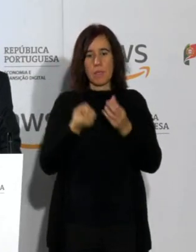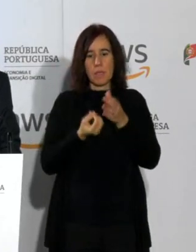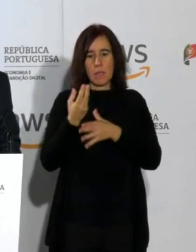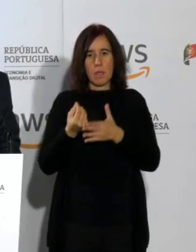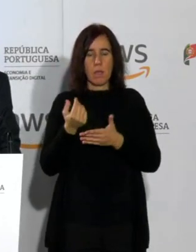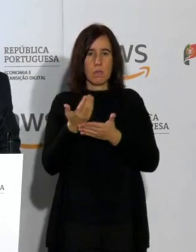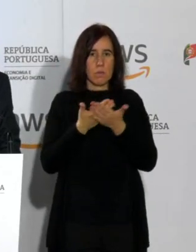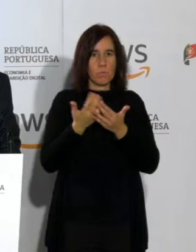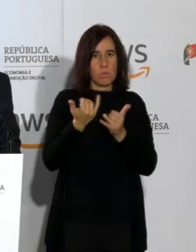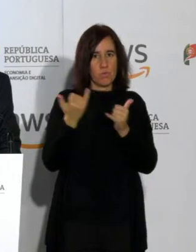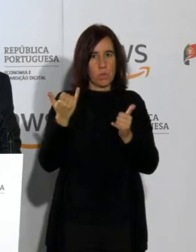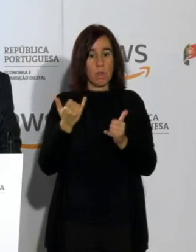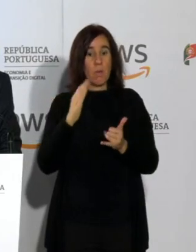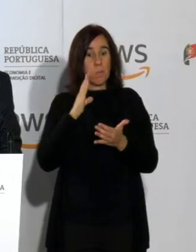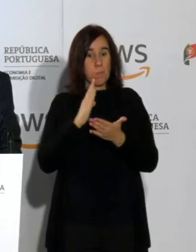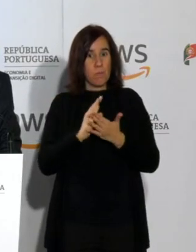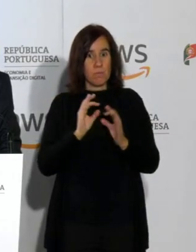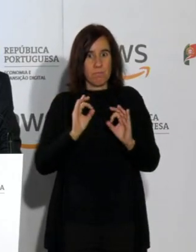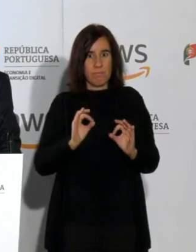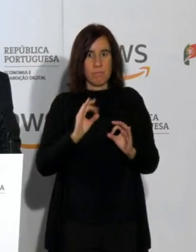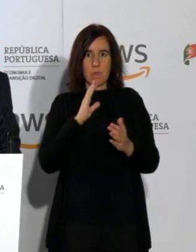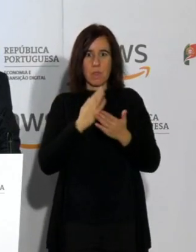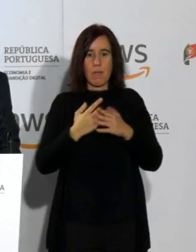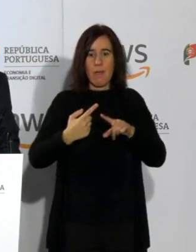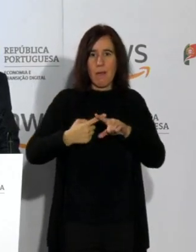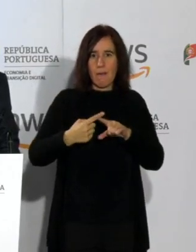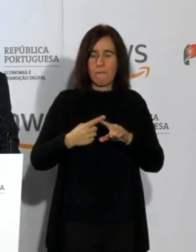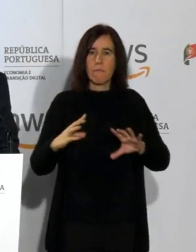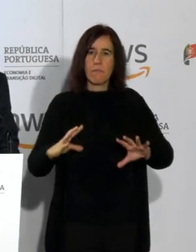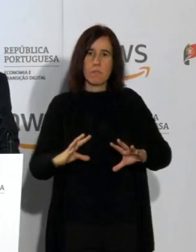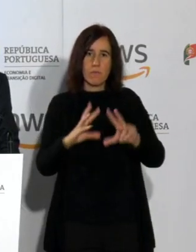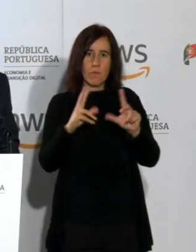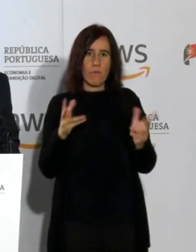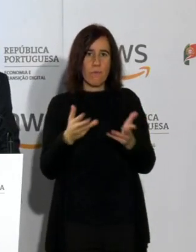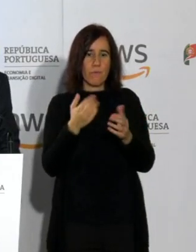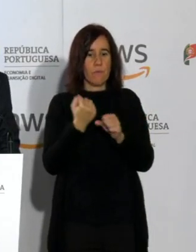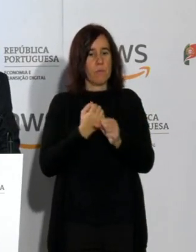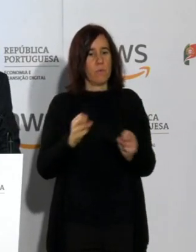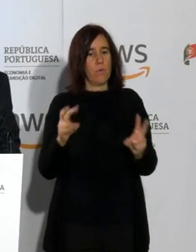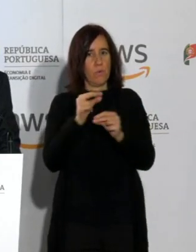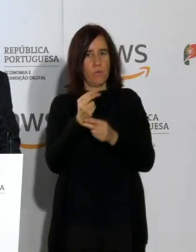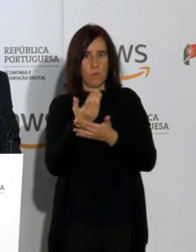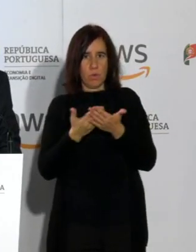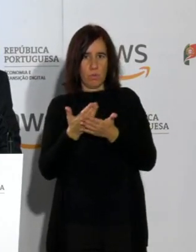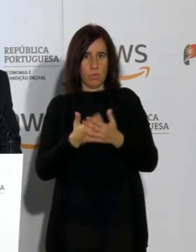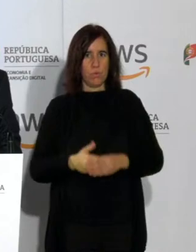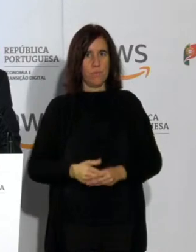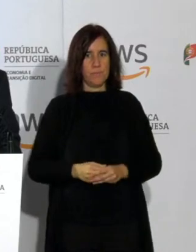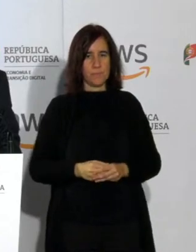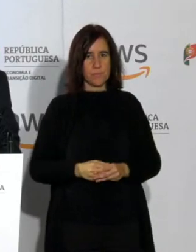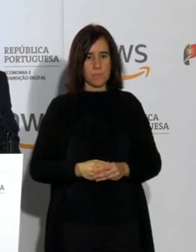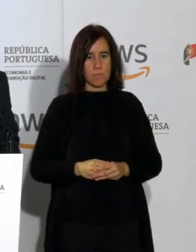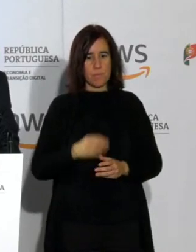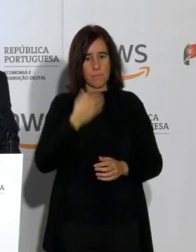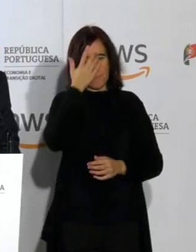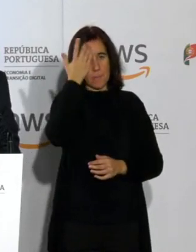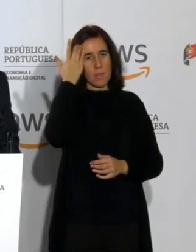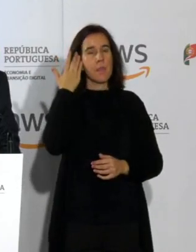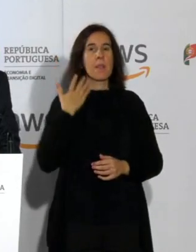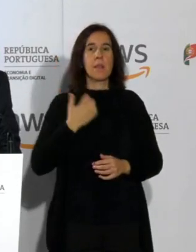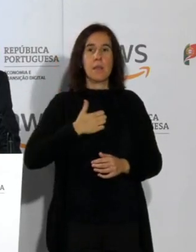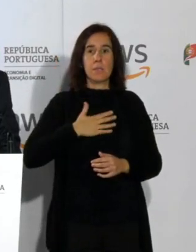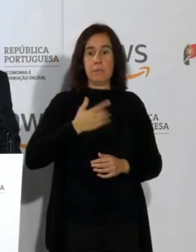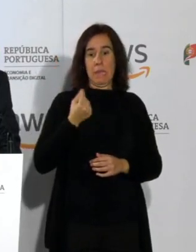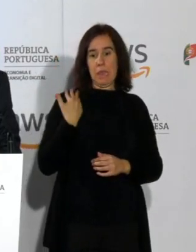economia digital e, em última análise, atrair e desenvolver novas atividades económicas. As startups, como foi